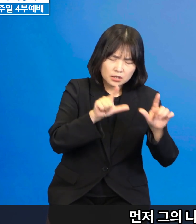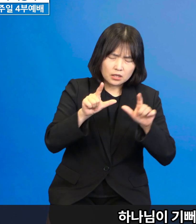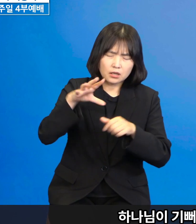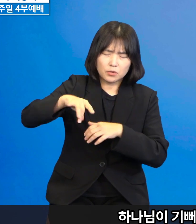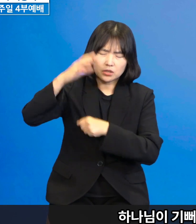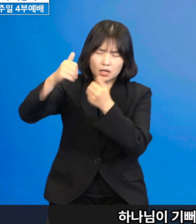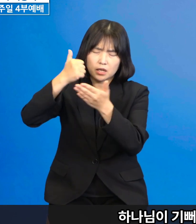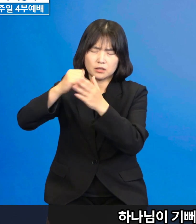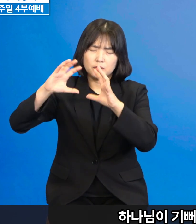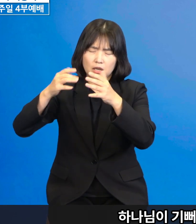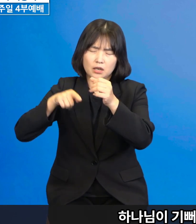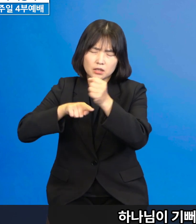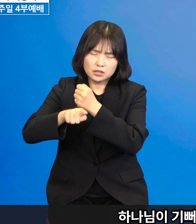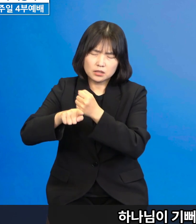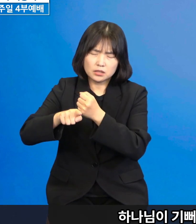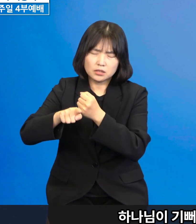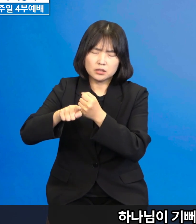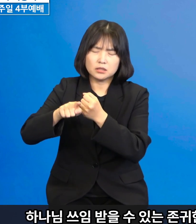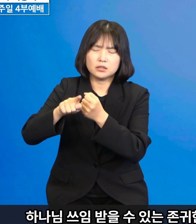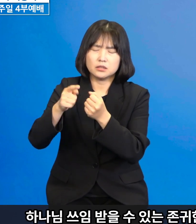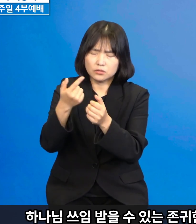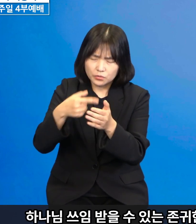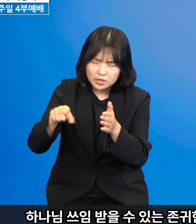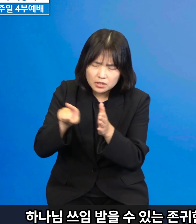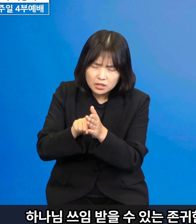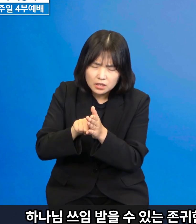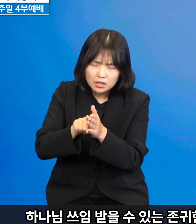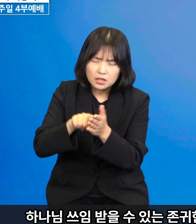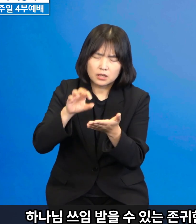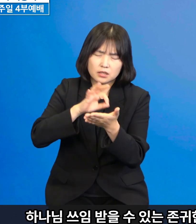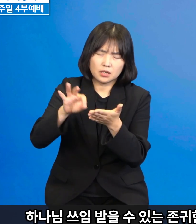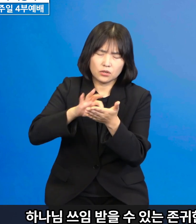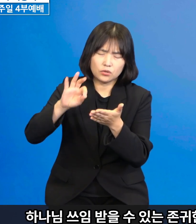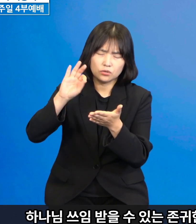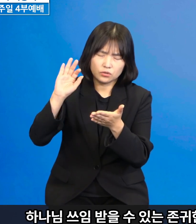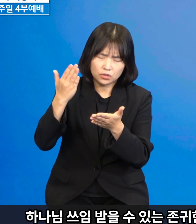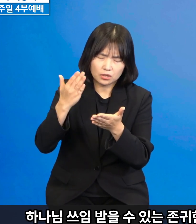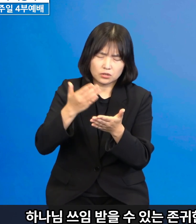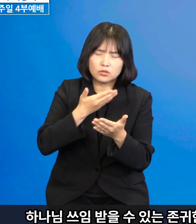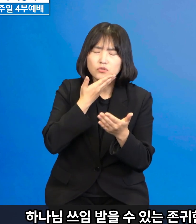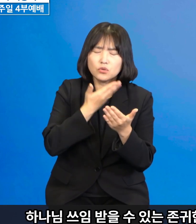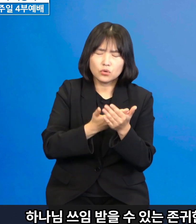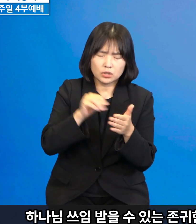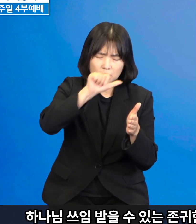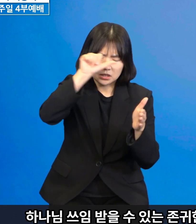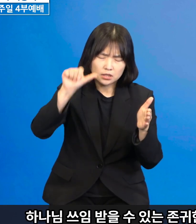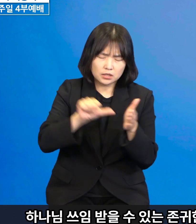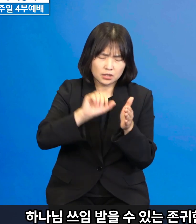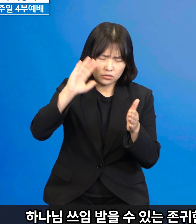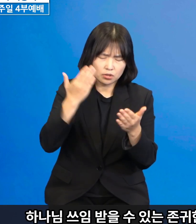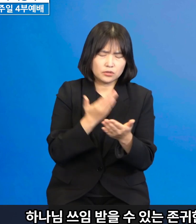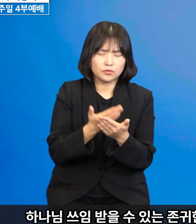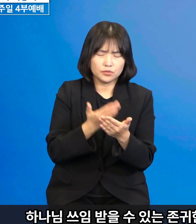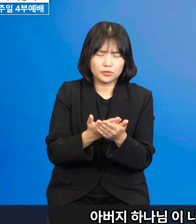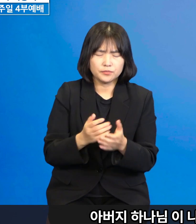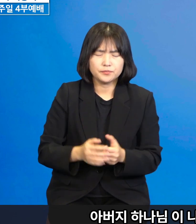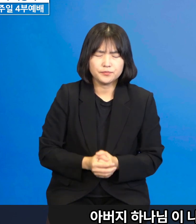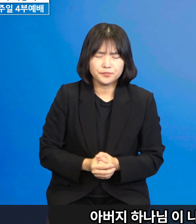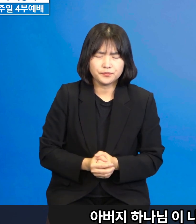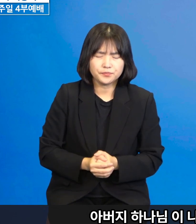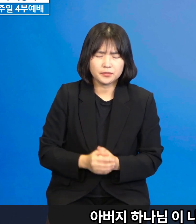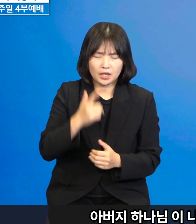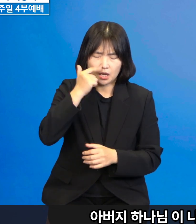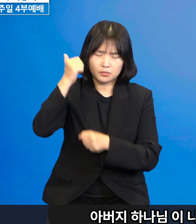구하며 하나님이 기뻐하시는 일을 위하여 하나님 쓰임받을 수 있는 중요한 인생들이 다 되게 하여 주시옵소서.